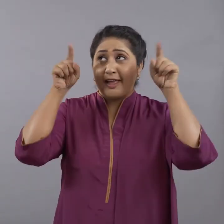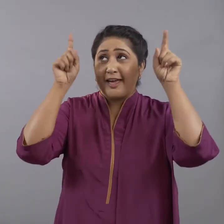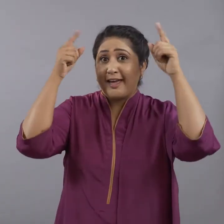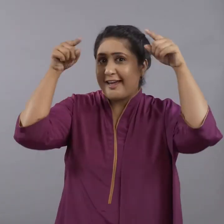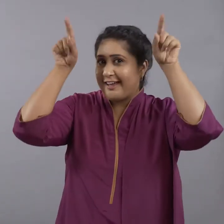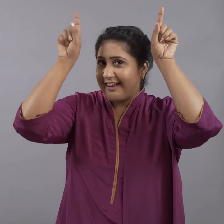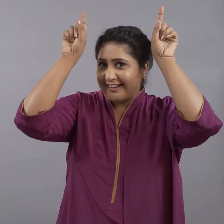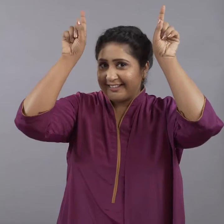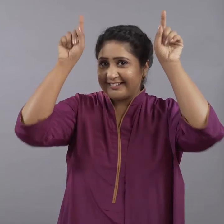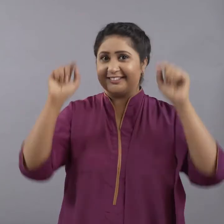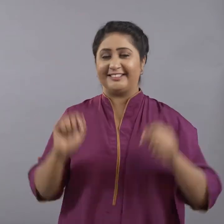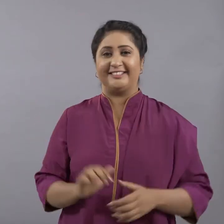हिरन,